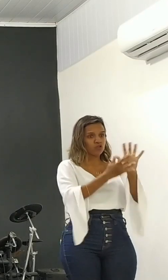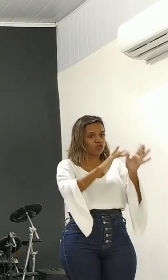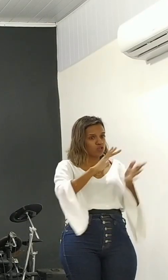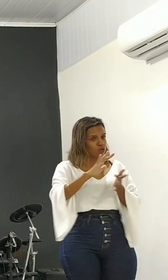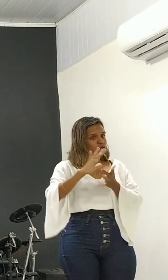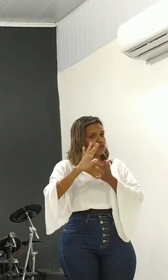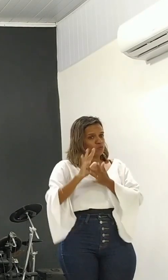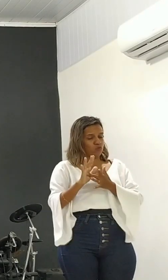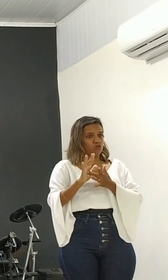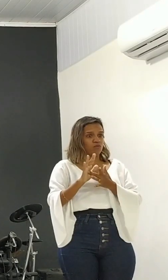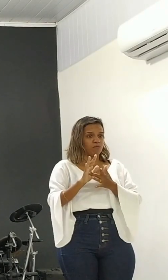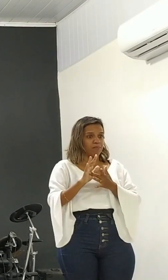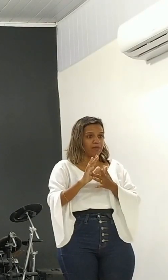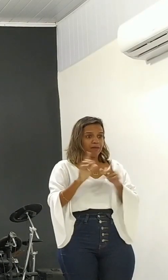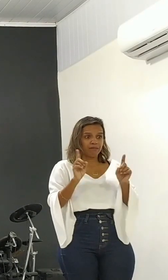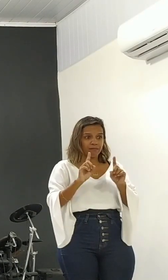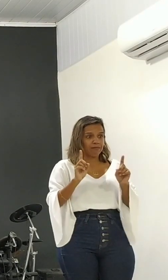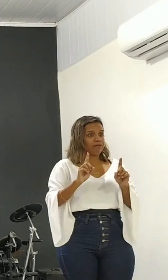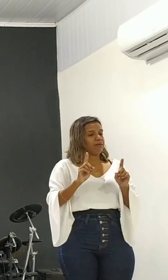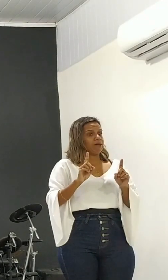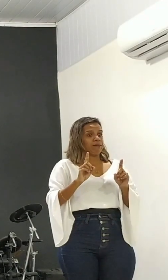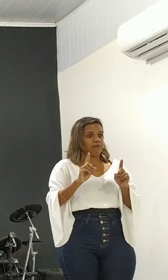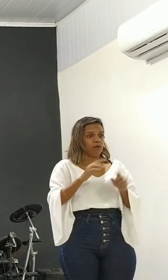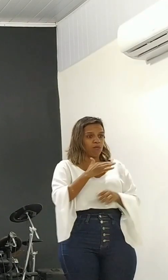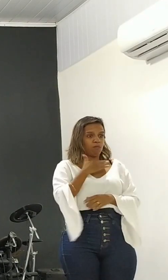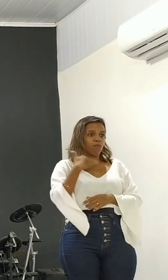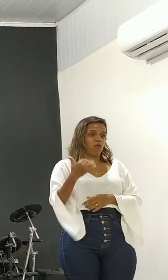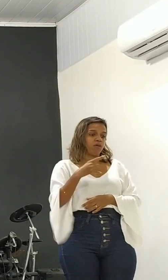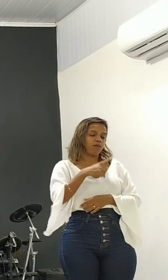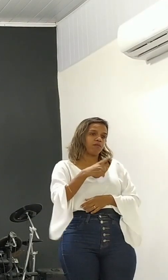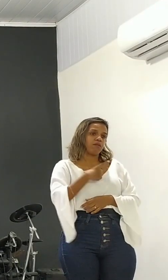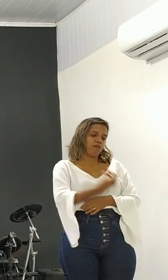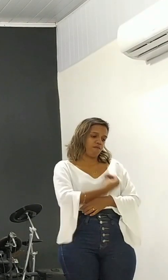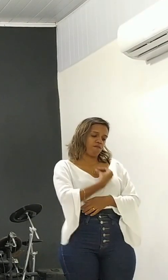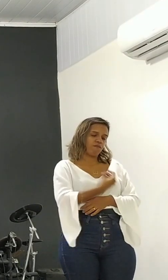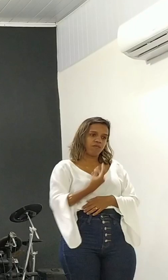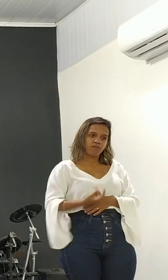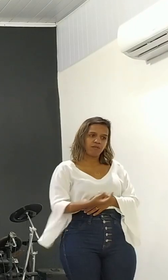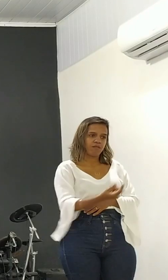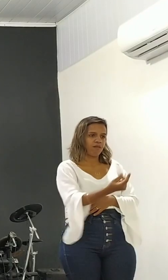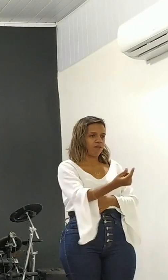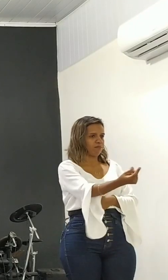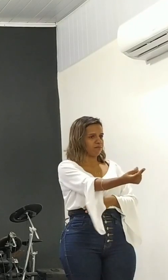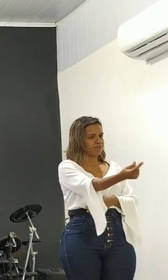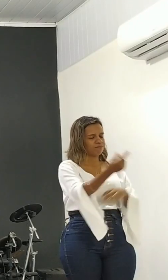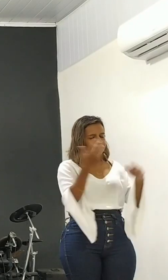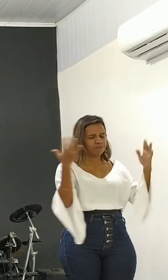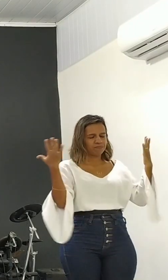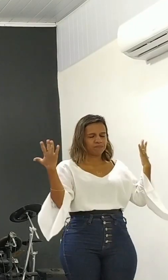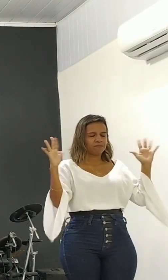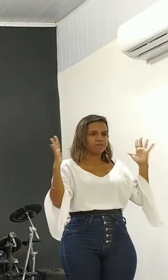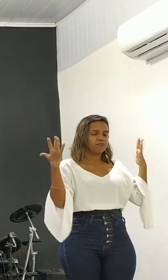nele crê não pereça, mas tenha vida eterna.